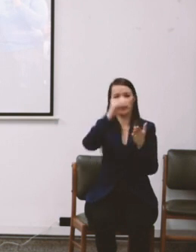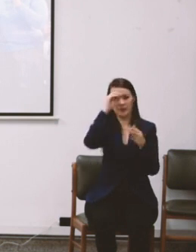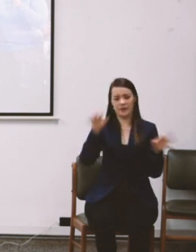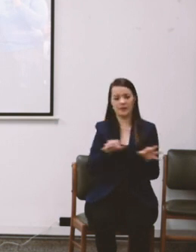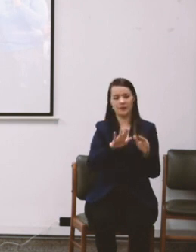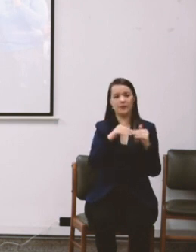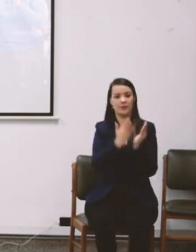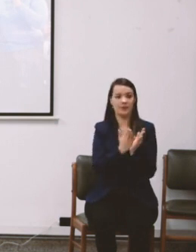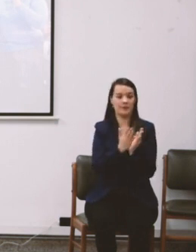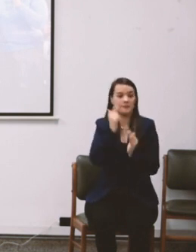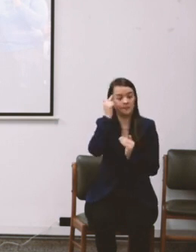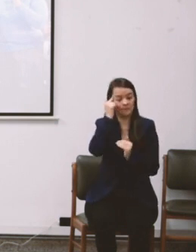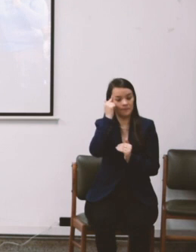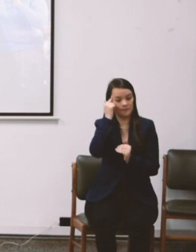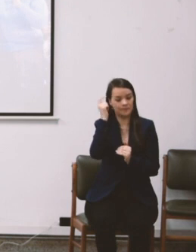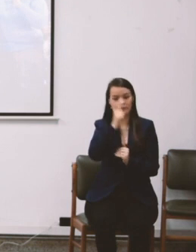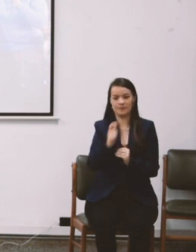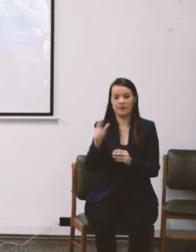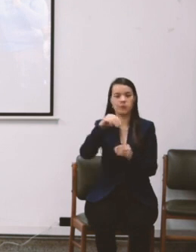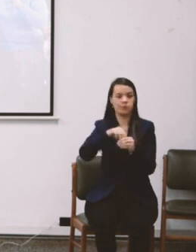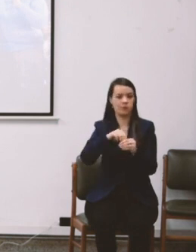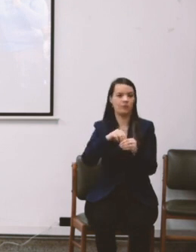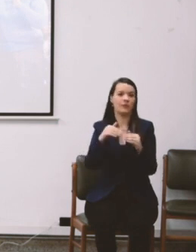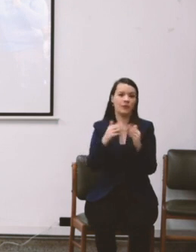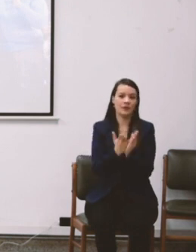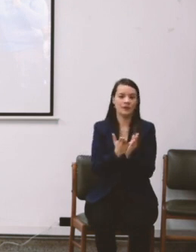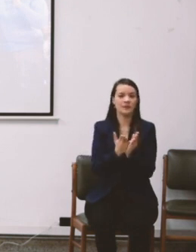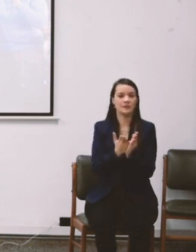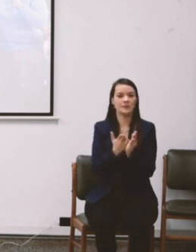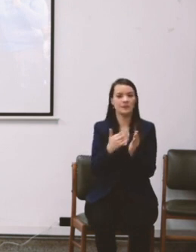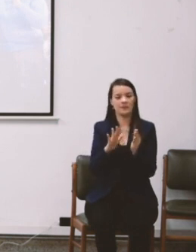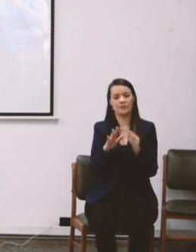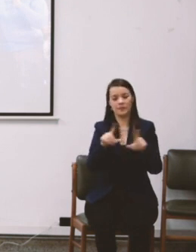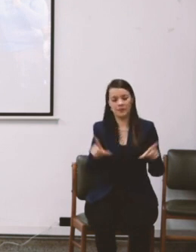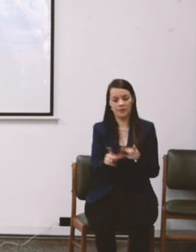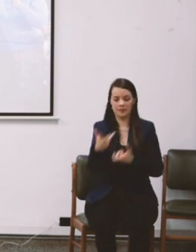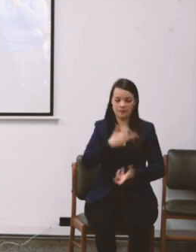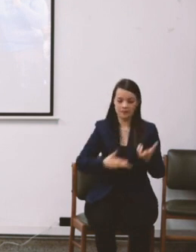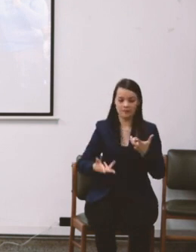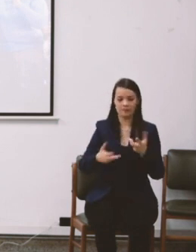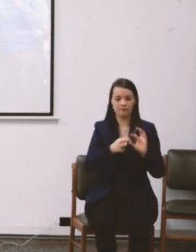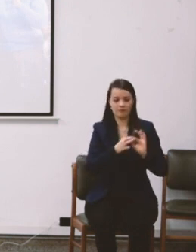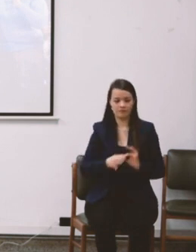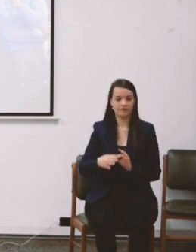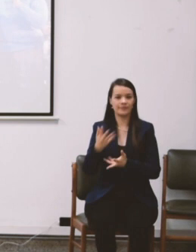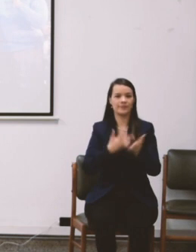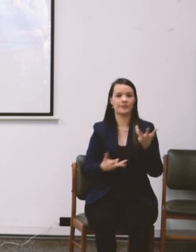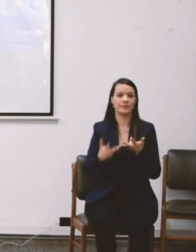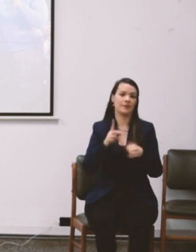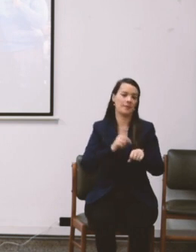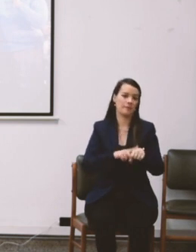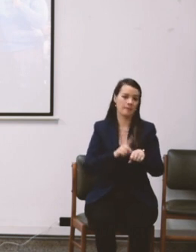pienso un poco en que la gente también encuentra en la escuela un espacio de convivencia, interacción,